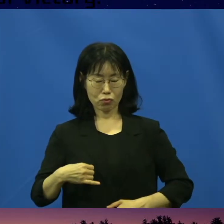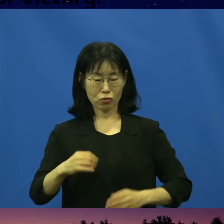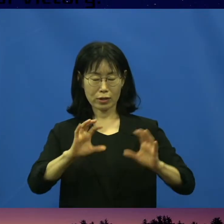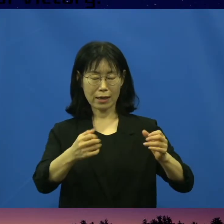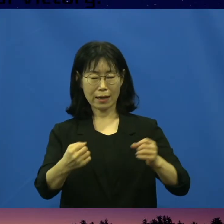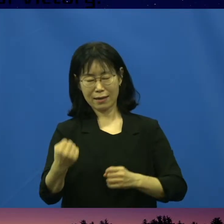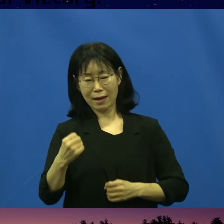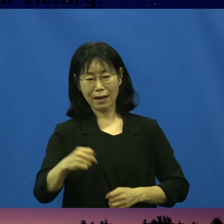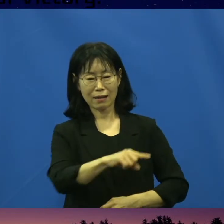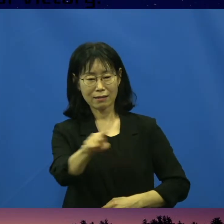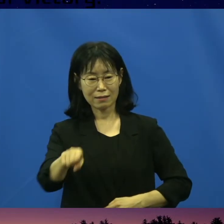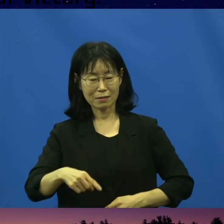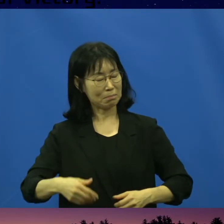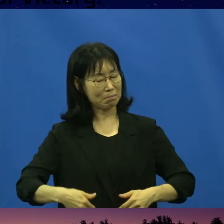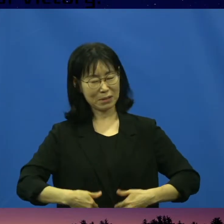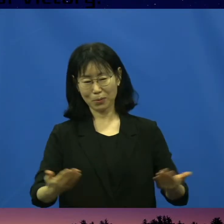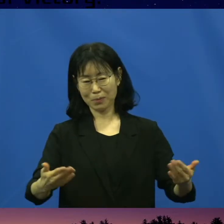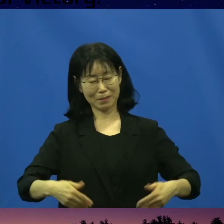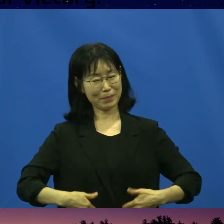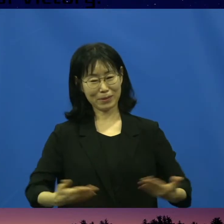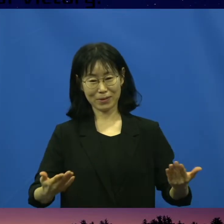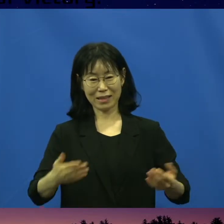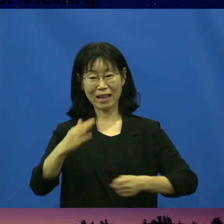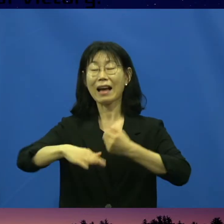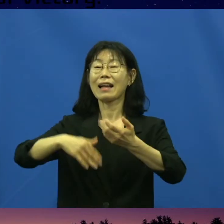막 의존한데 하나님이